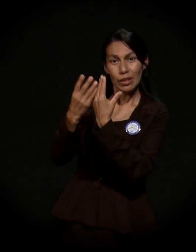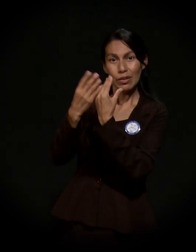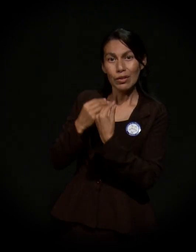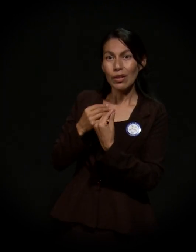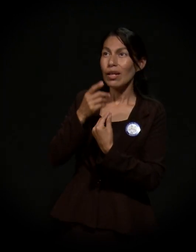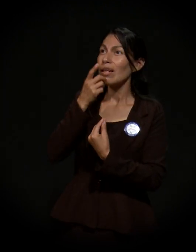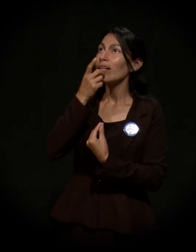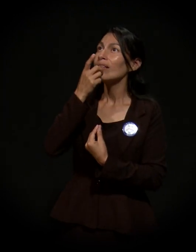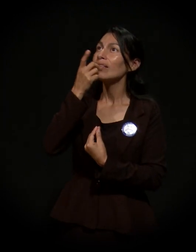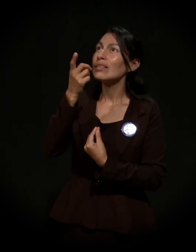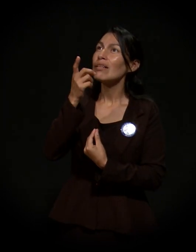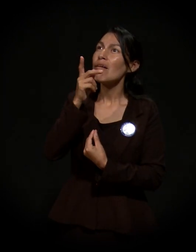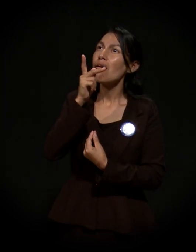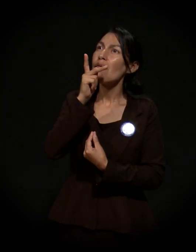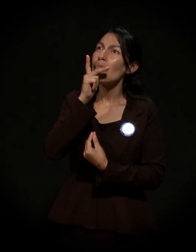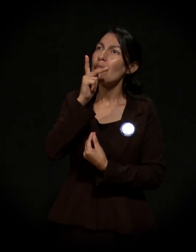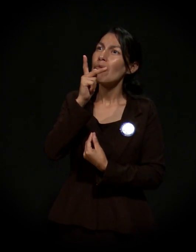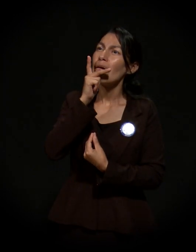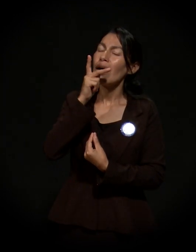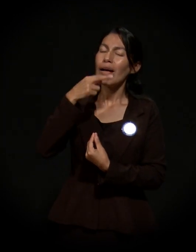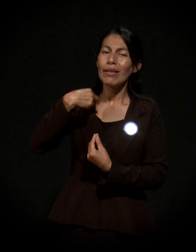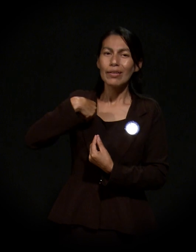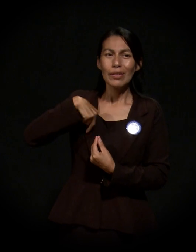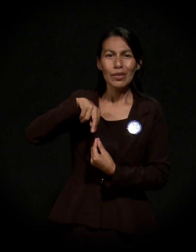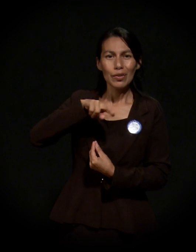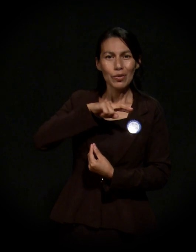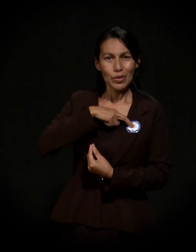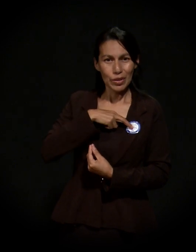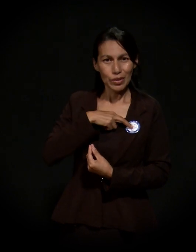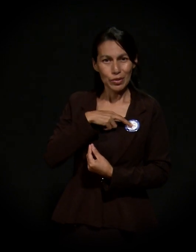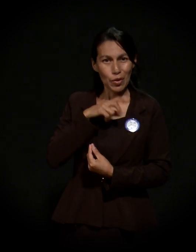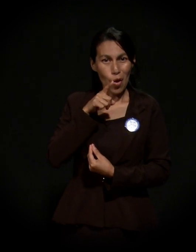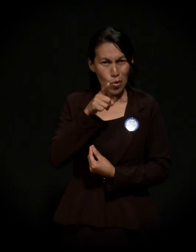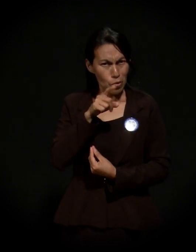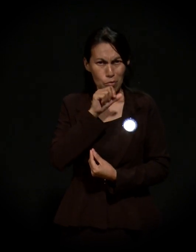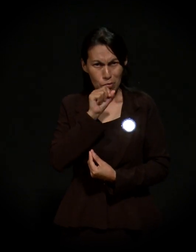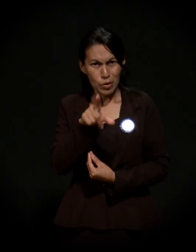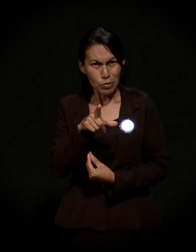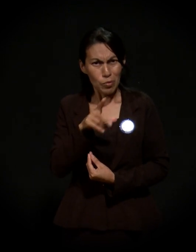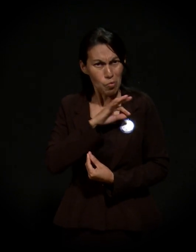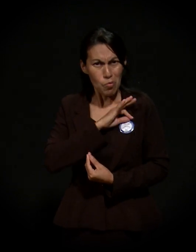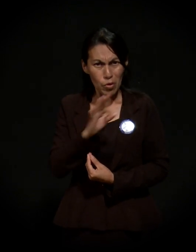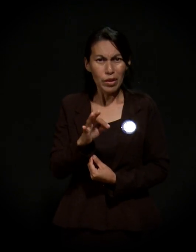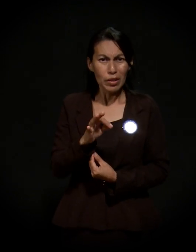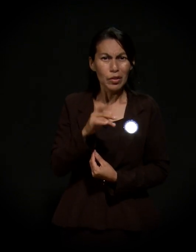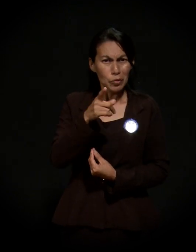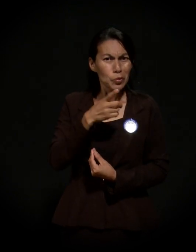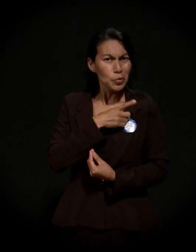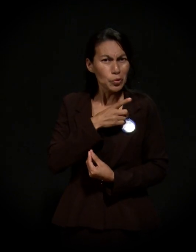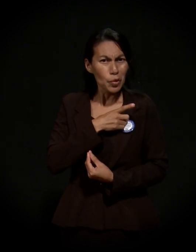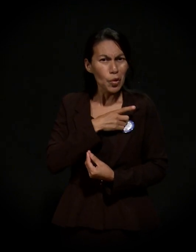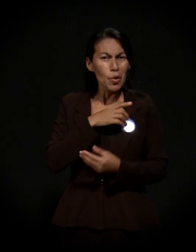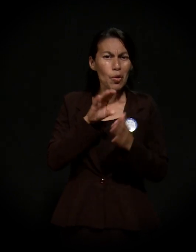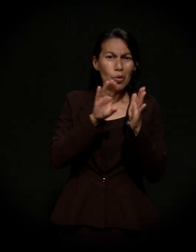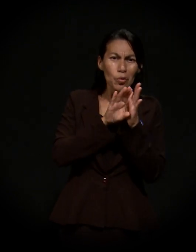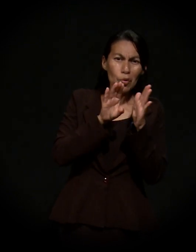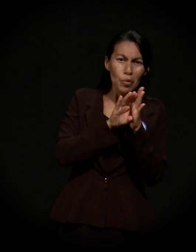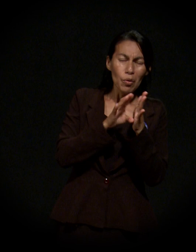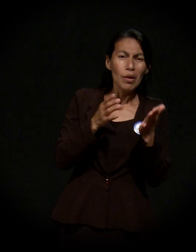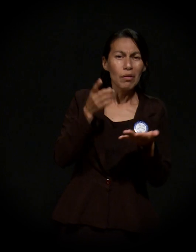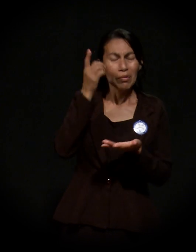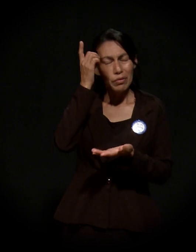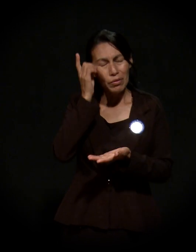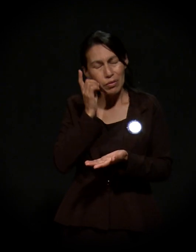nuestro. Y lo puedes hacer tú mismo, en tu recámara o donde tú